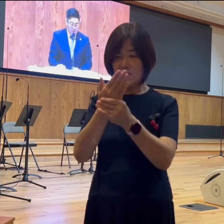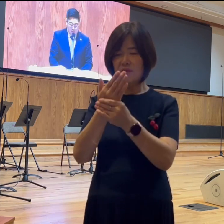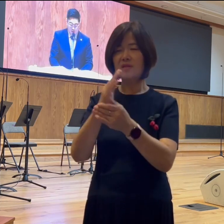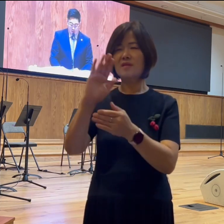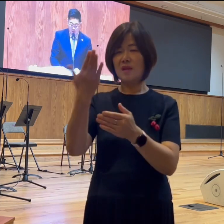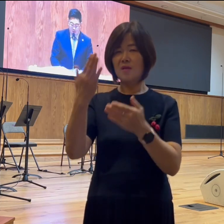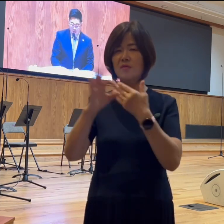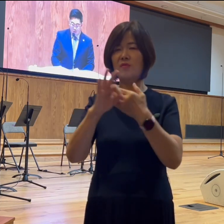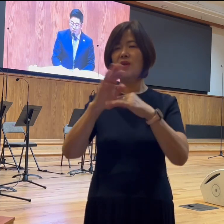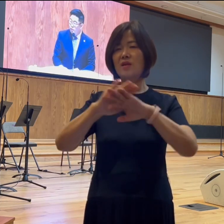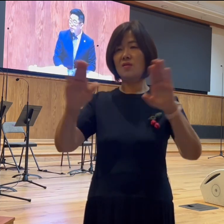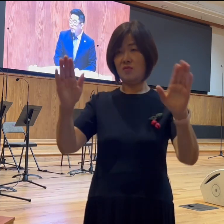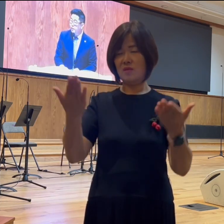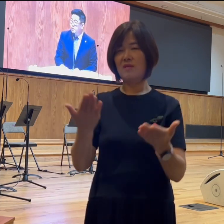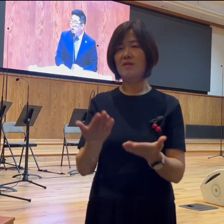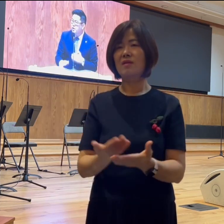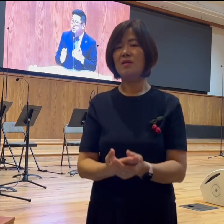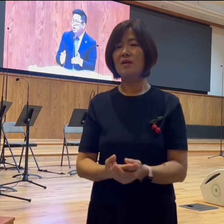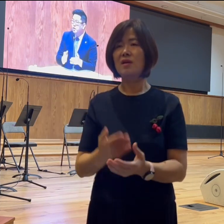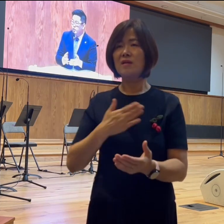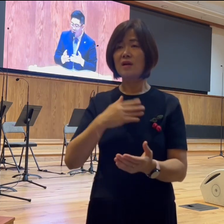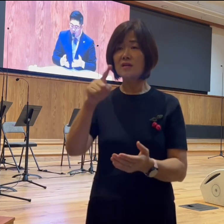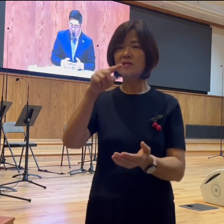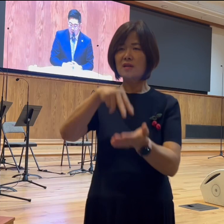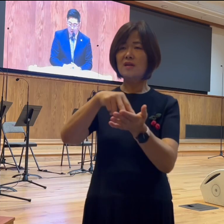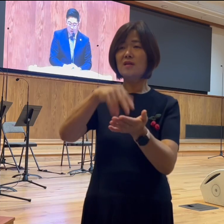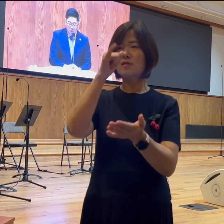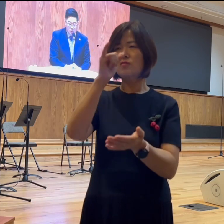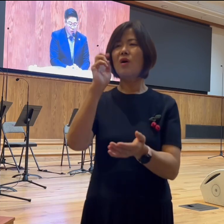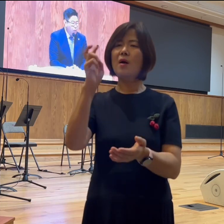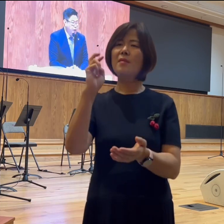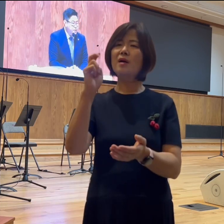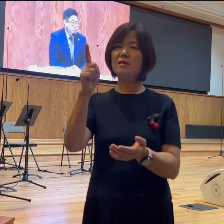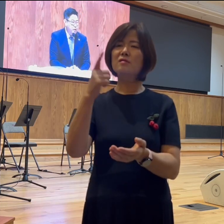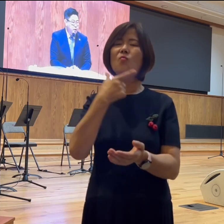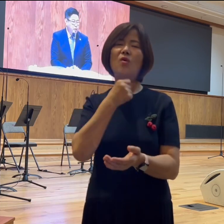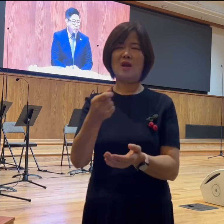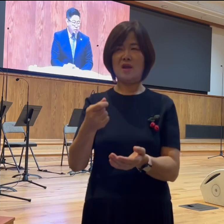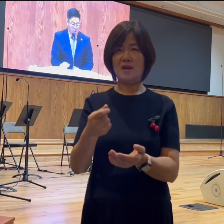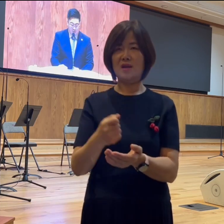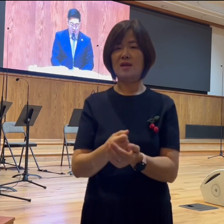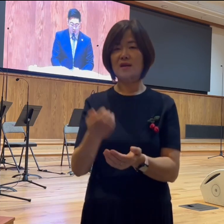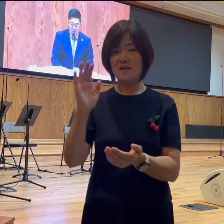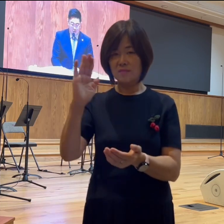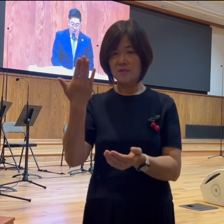것입니다. 그렇죠? 제가 그 자리에 있어도 아마 저는 그걸 원했을 것 같아요.